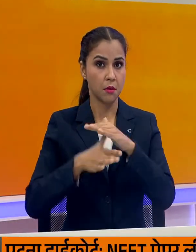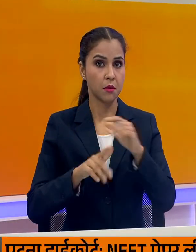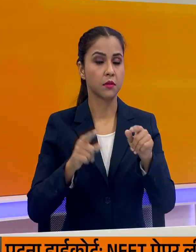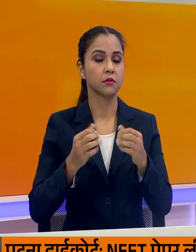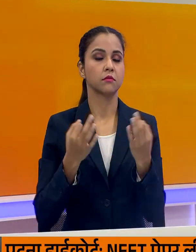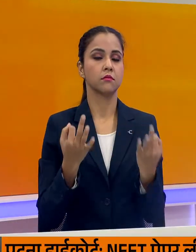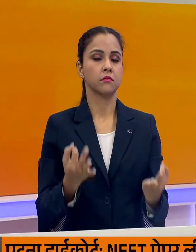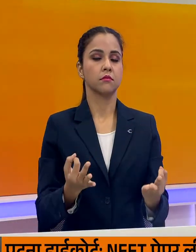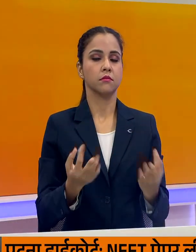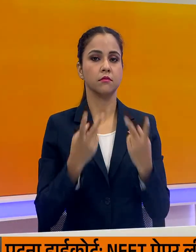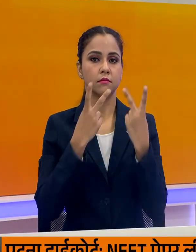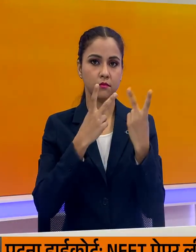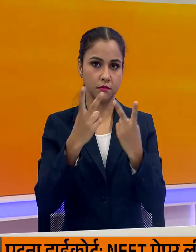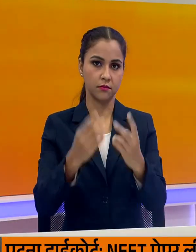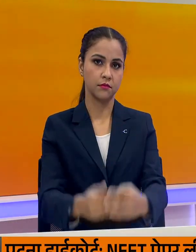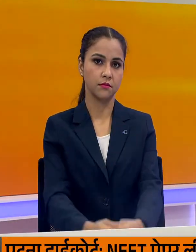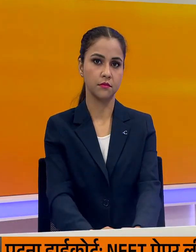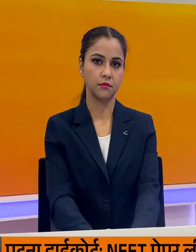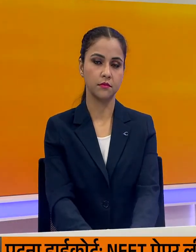किया